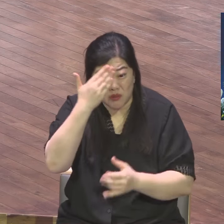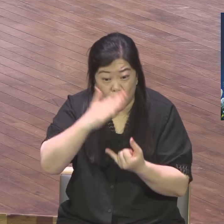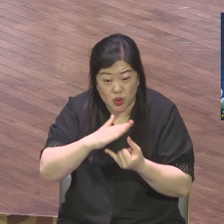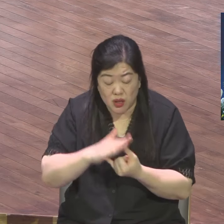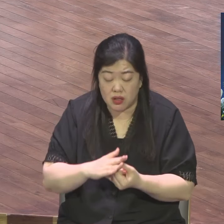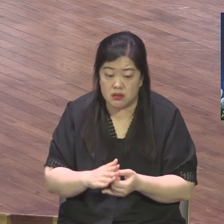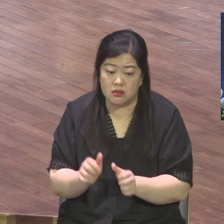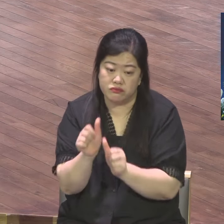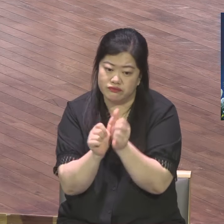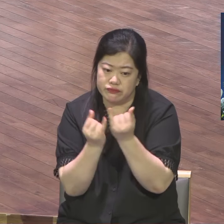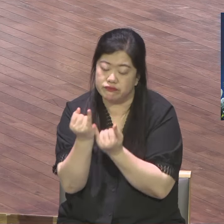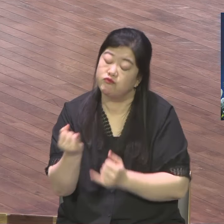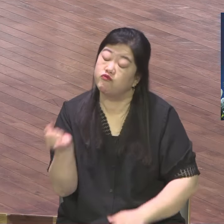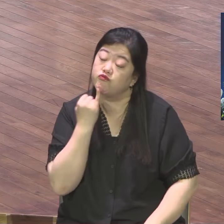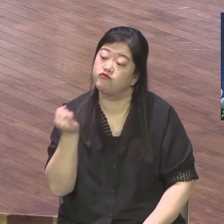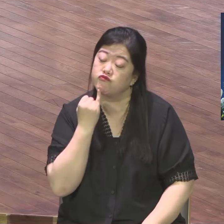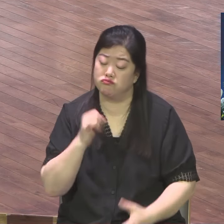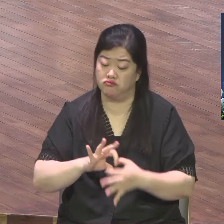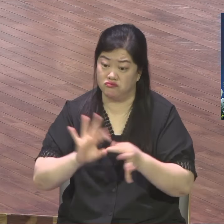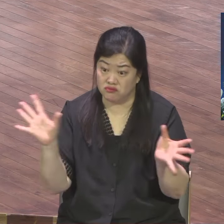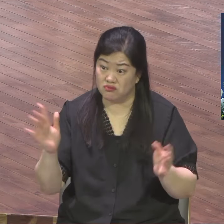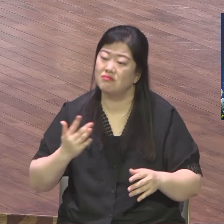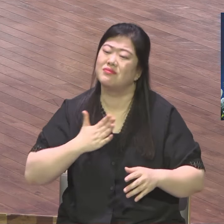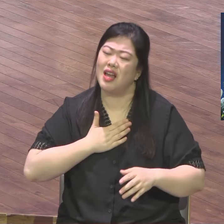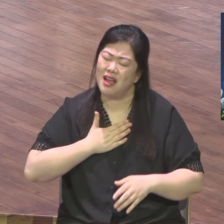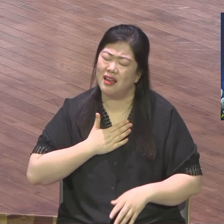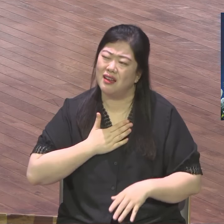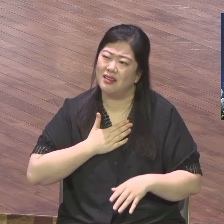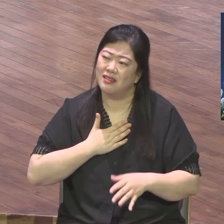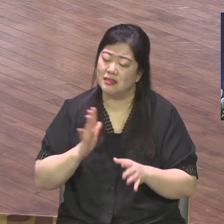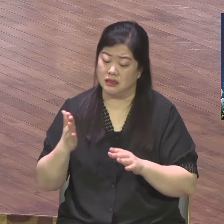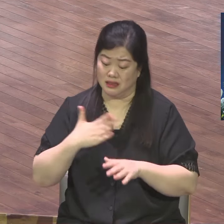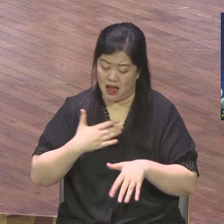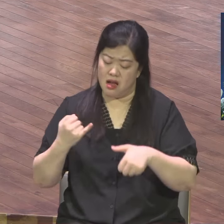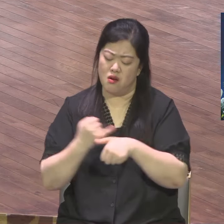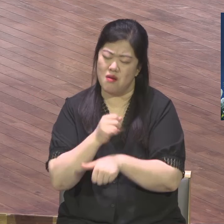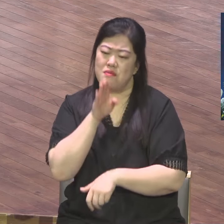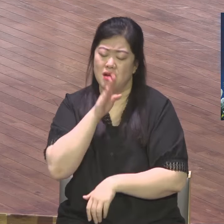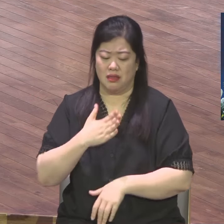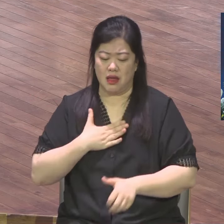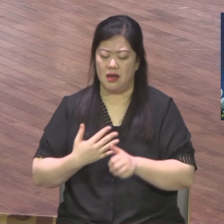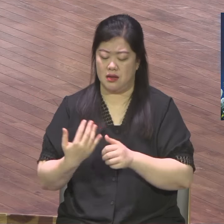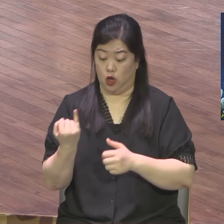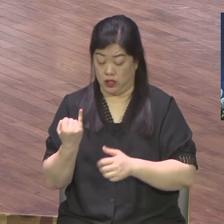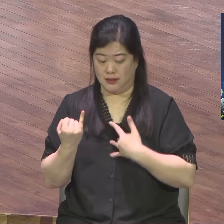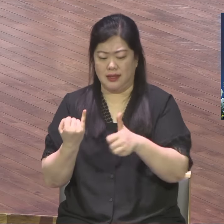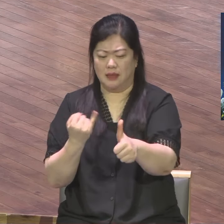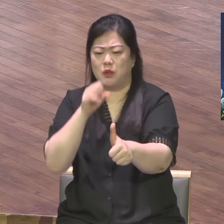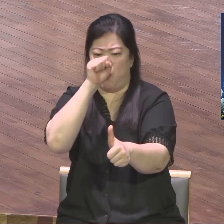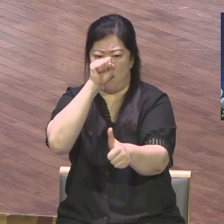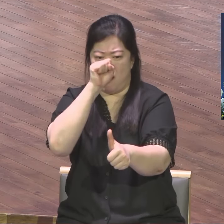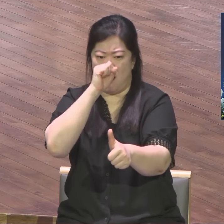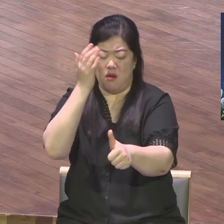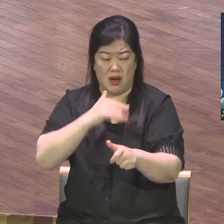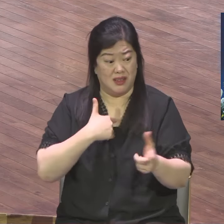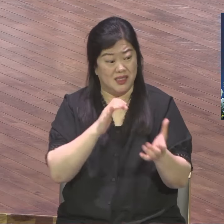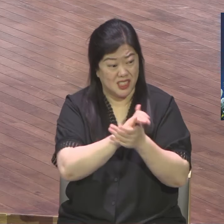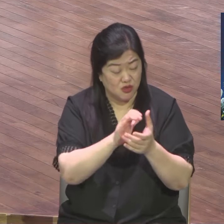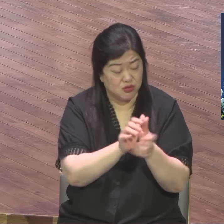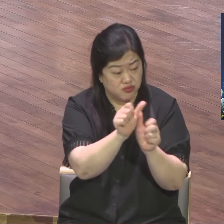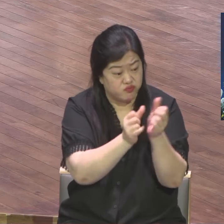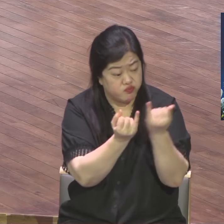그만큼 이 다음 세대에 동성애 문화가 깊이 퍼져. 지금 미국 가면요.